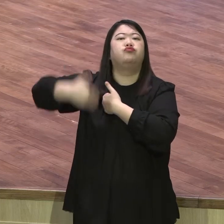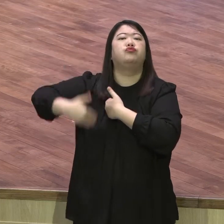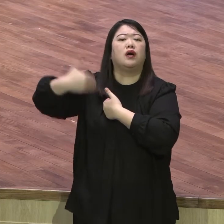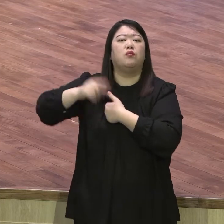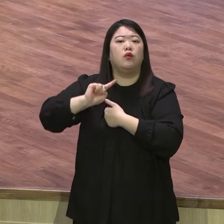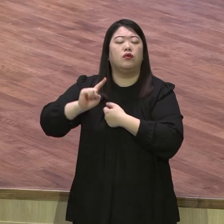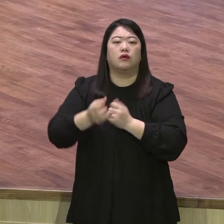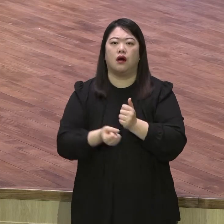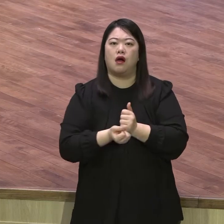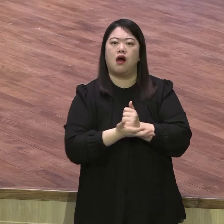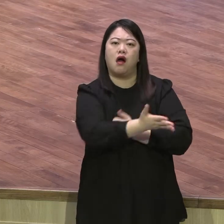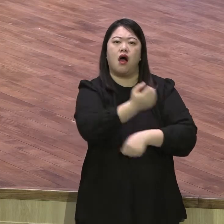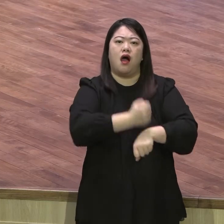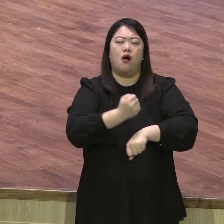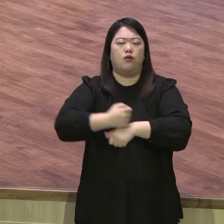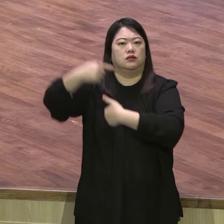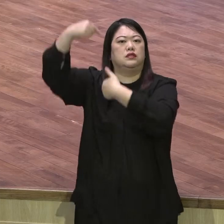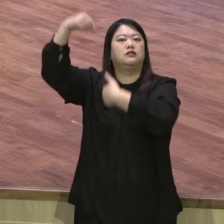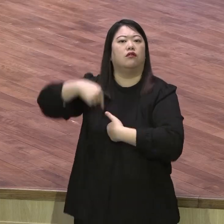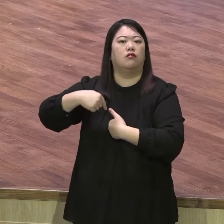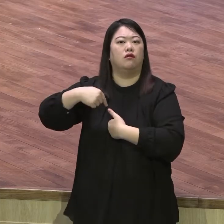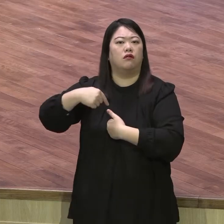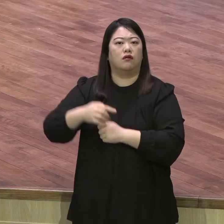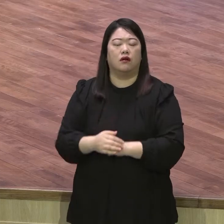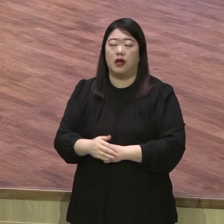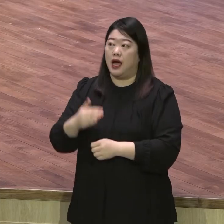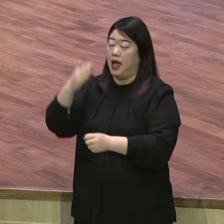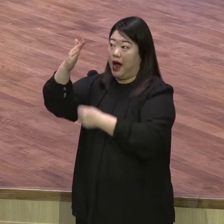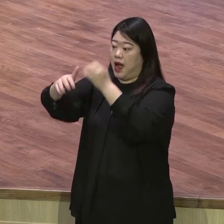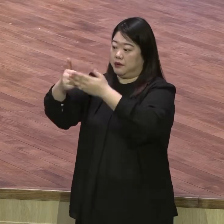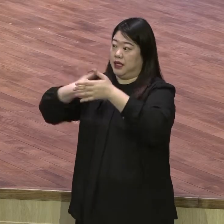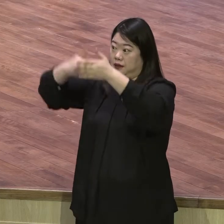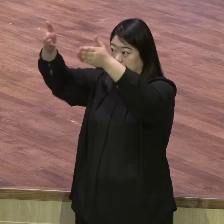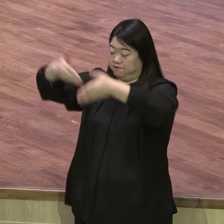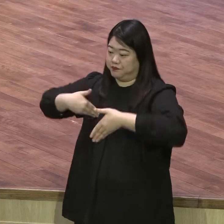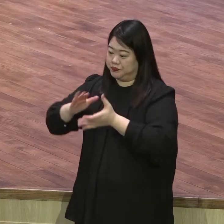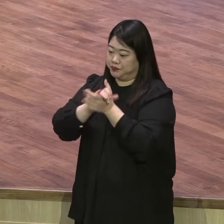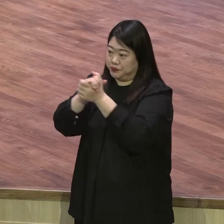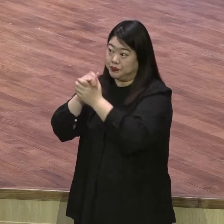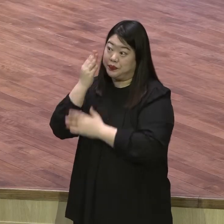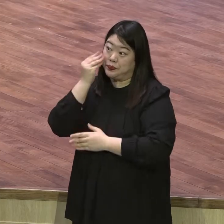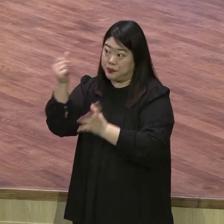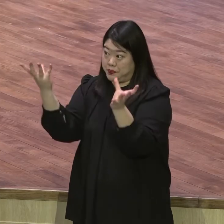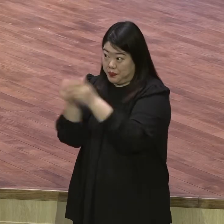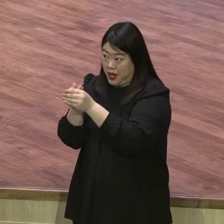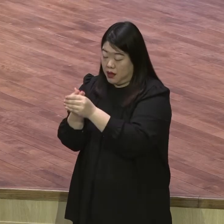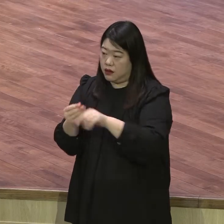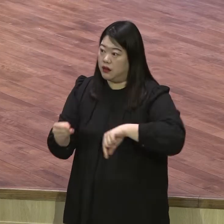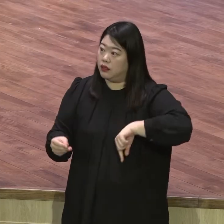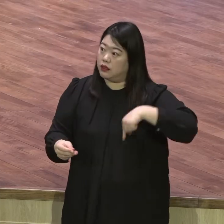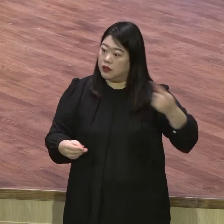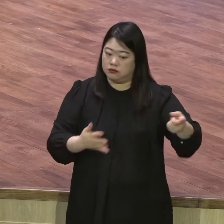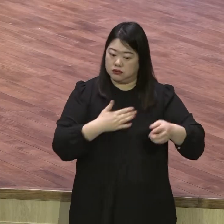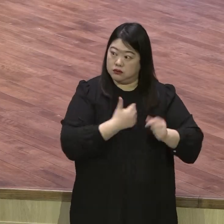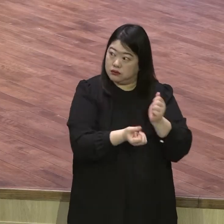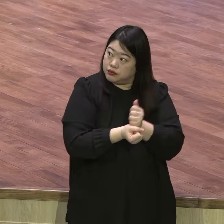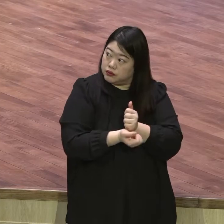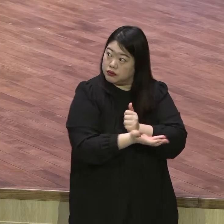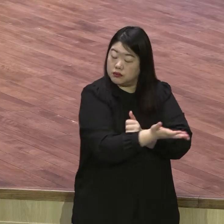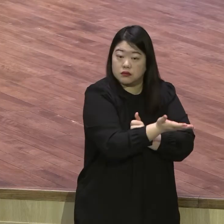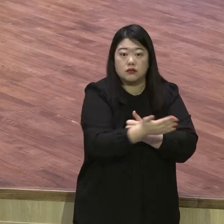우리에게 부탁했어요. 화목하게 하는 말씀을 우리에게 부탁하셨다. 이제 우리는 이